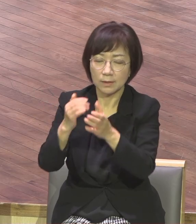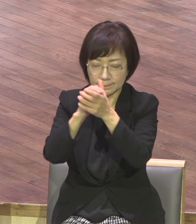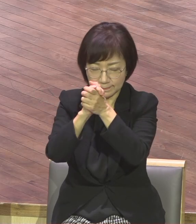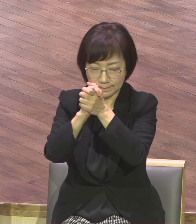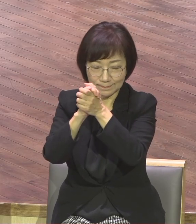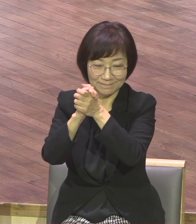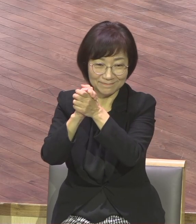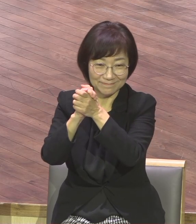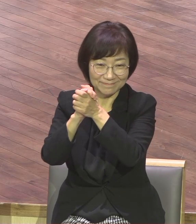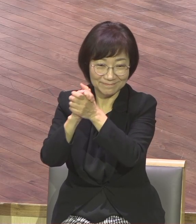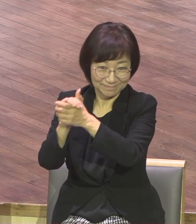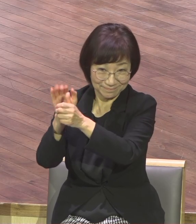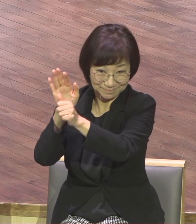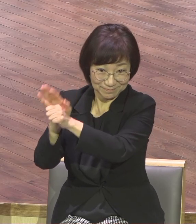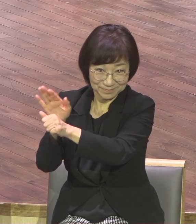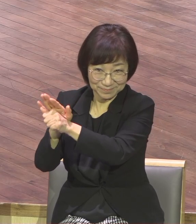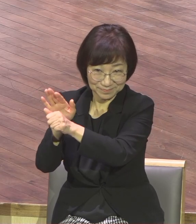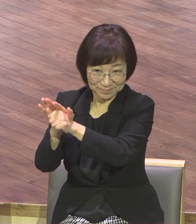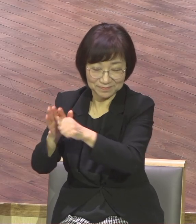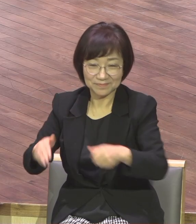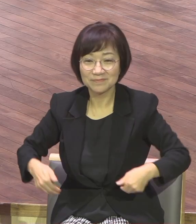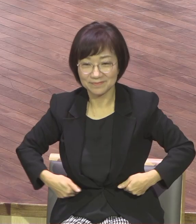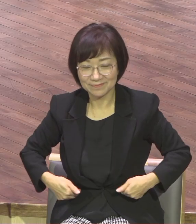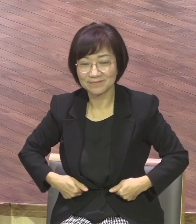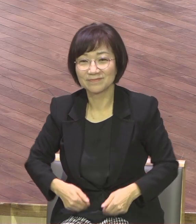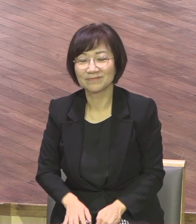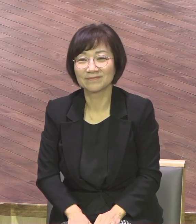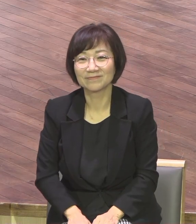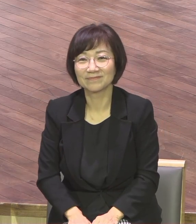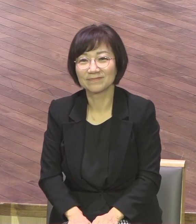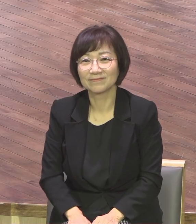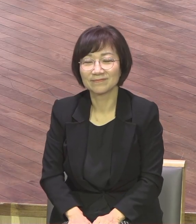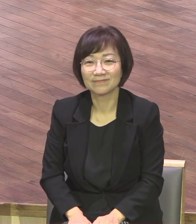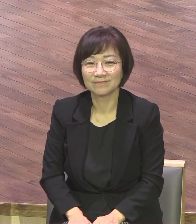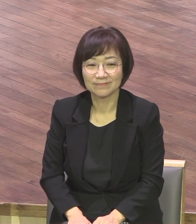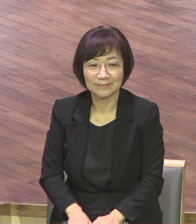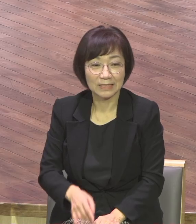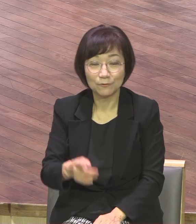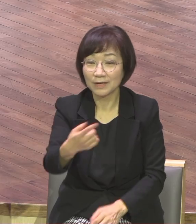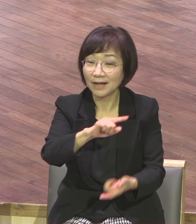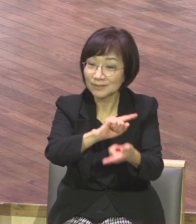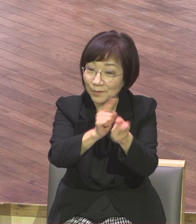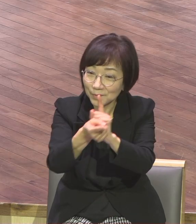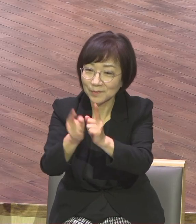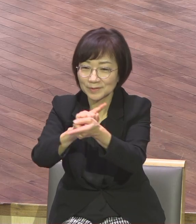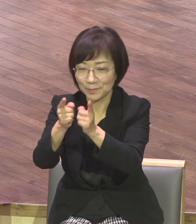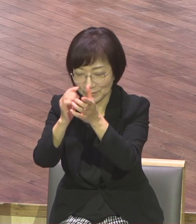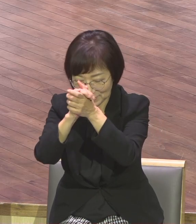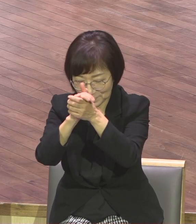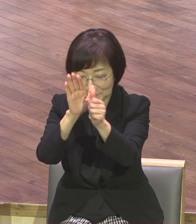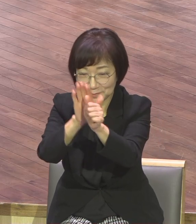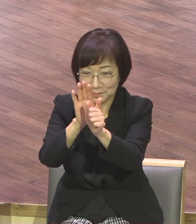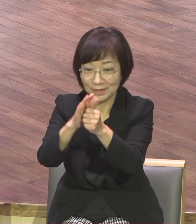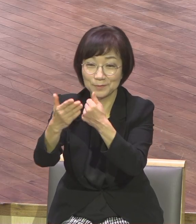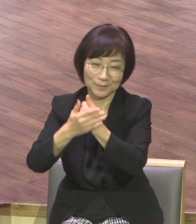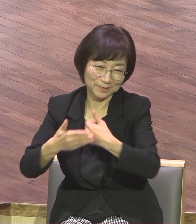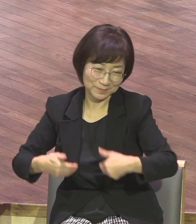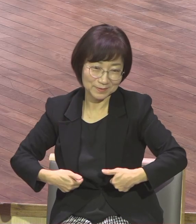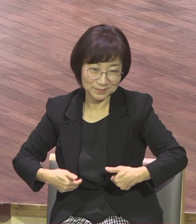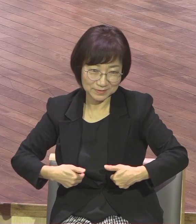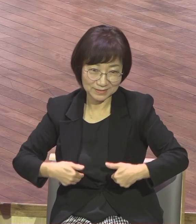정말 그리스도의 심장으로 기도하는 그런 모습. 서로 기도의 동력자가 되라. 자, 우리 눈에는 보이지